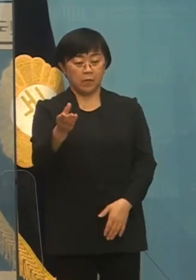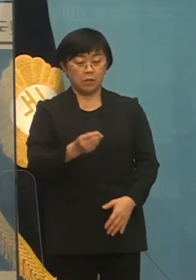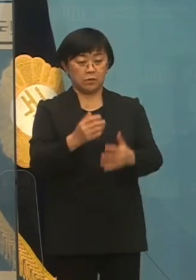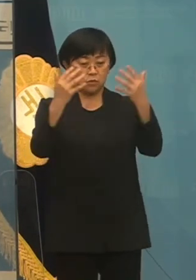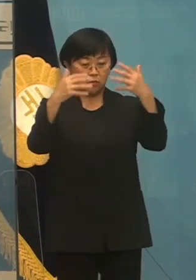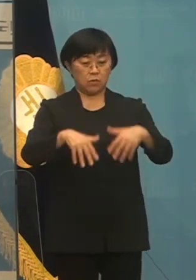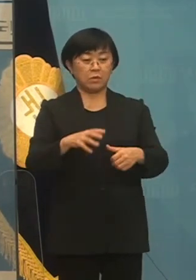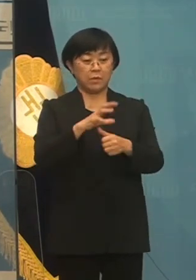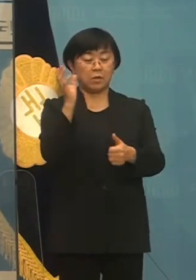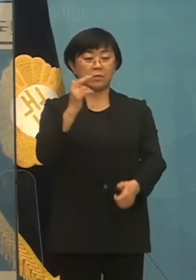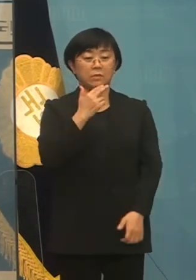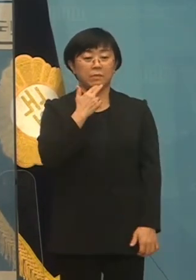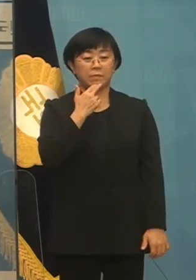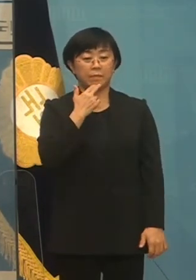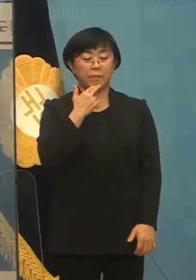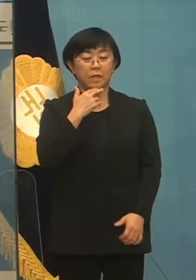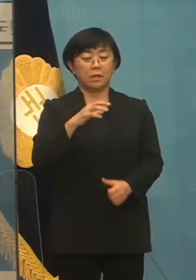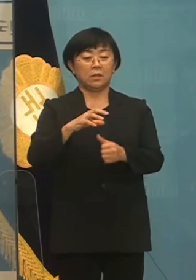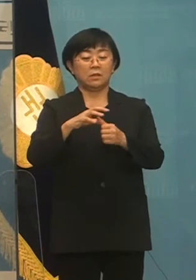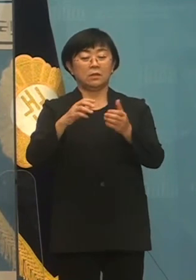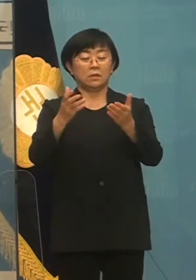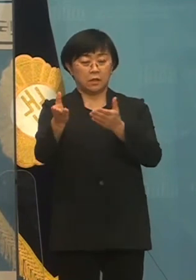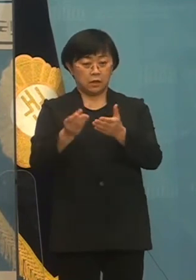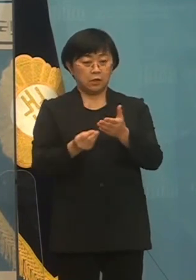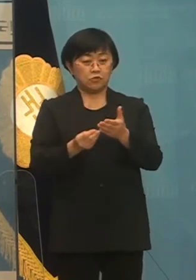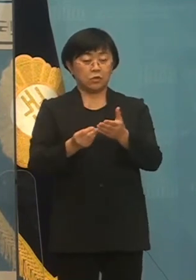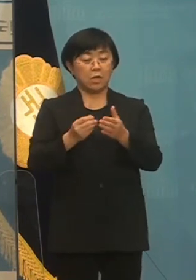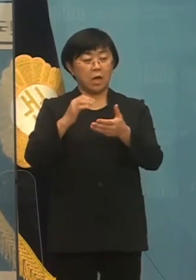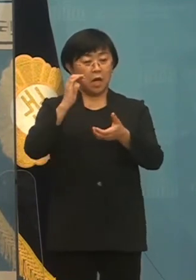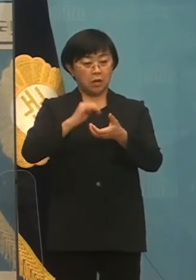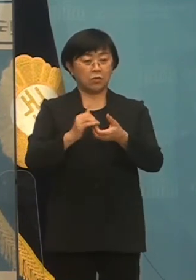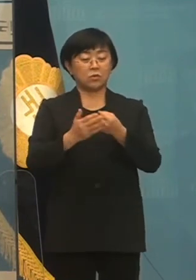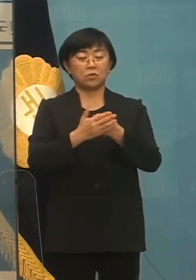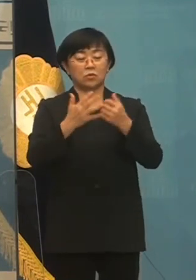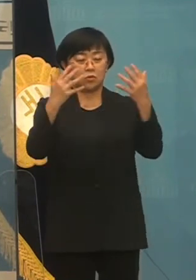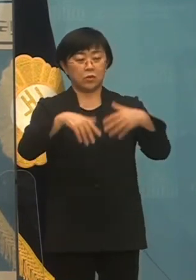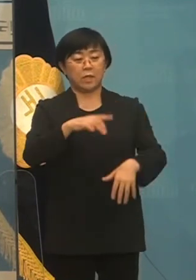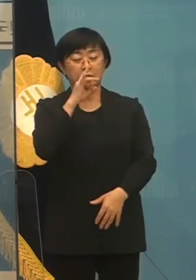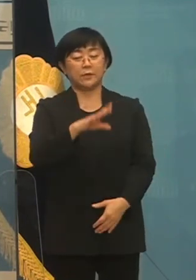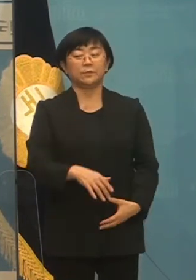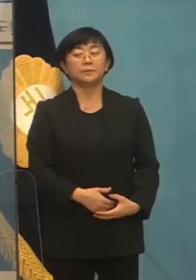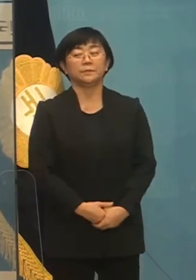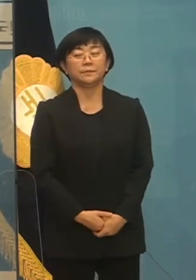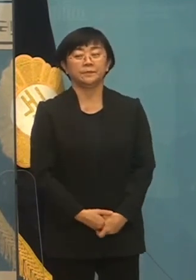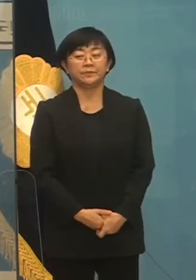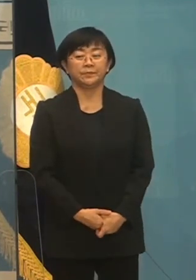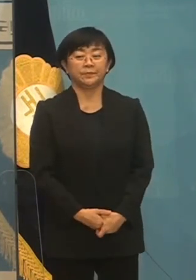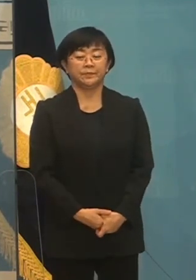조건이 완화되지 않으면 대출 한도로 인해 아무리 조건이 좋다해도 대출을 받을 수가 없습니다.